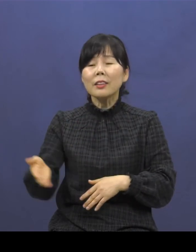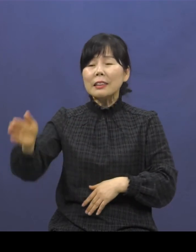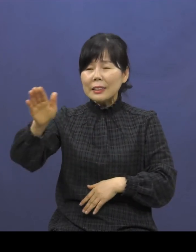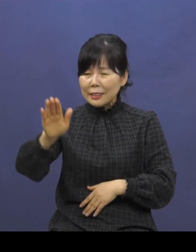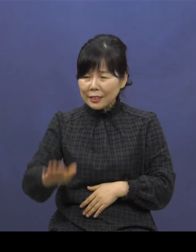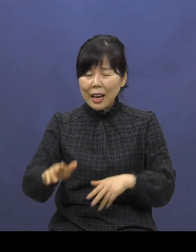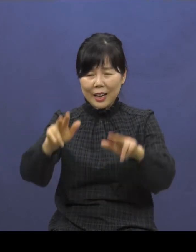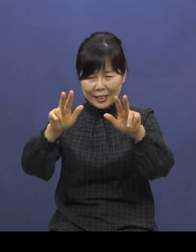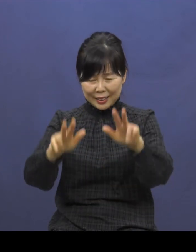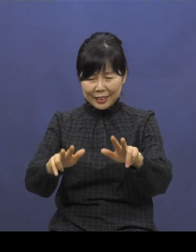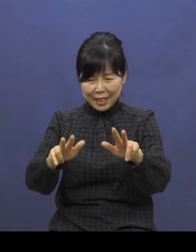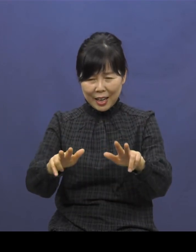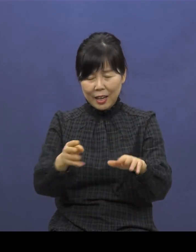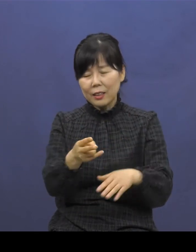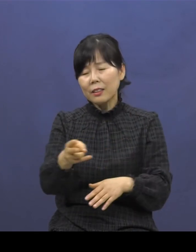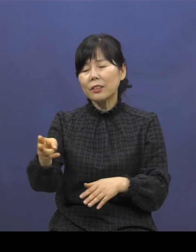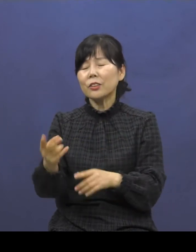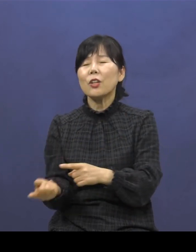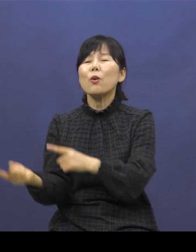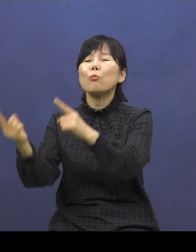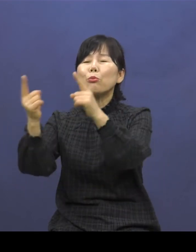이제, 이게 부활신앙이에요.